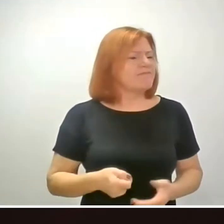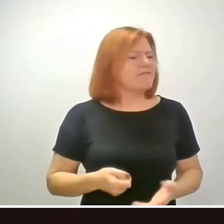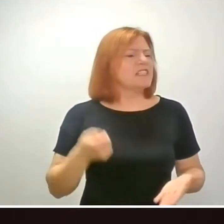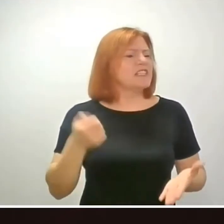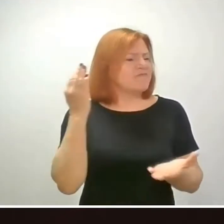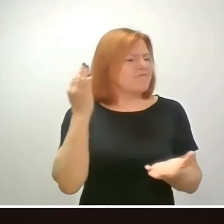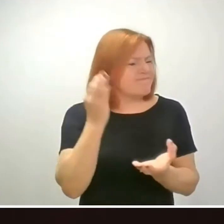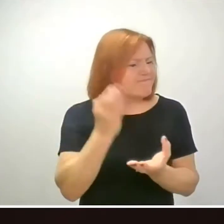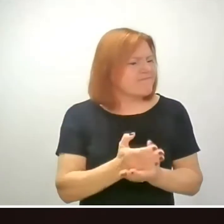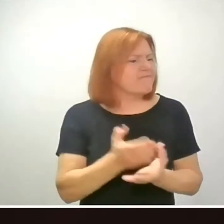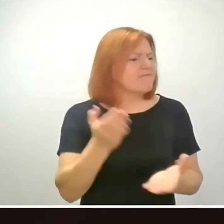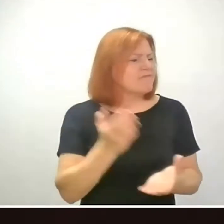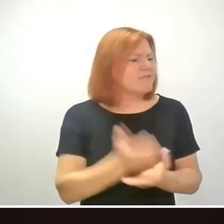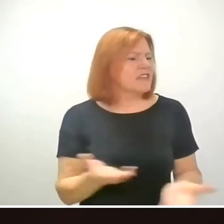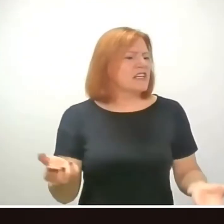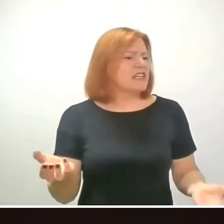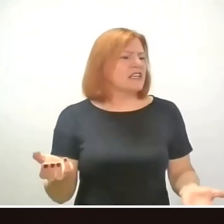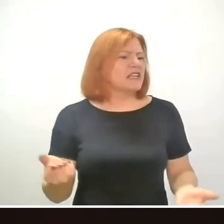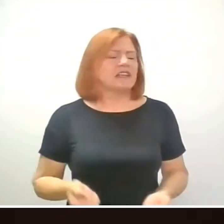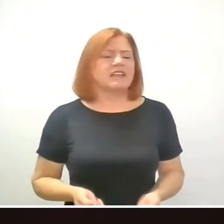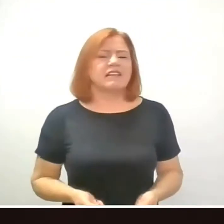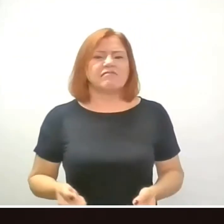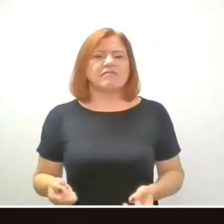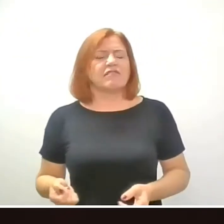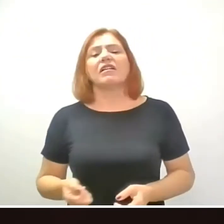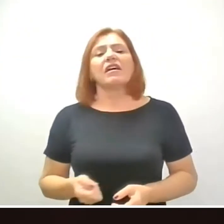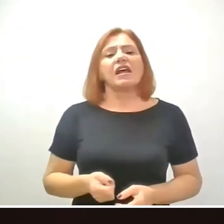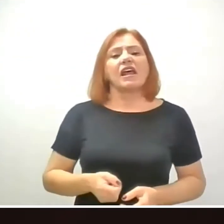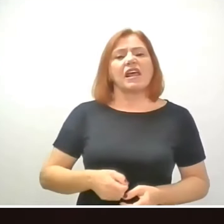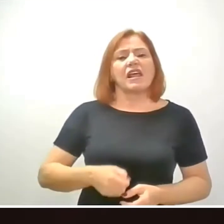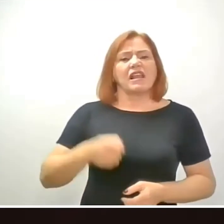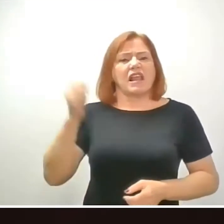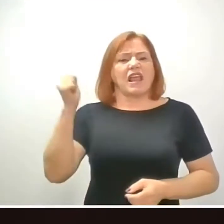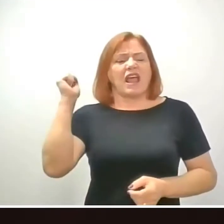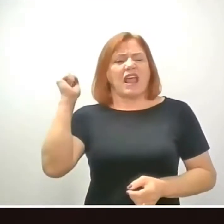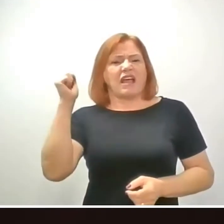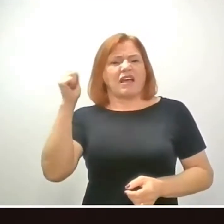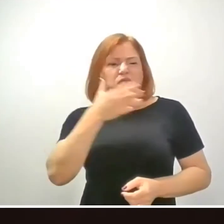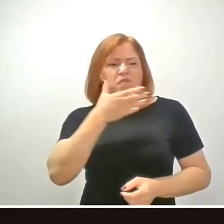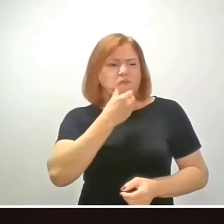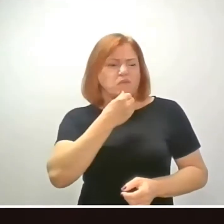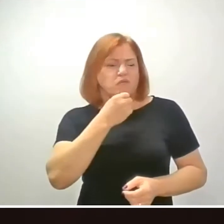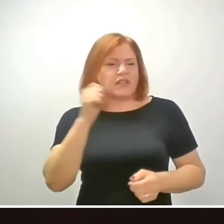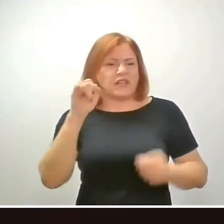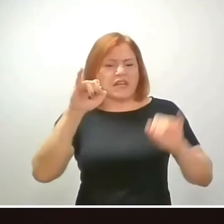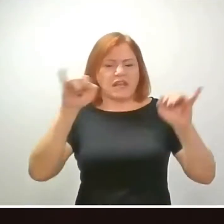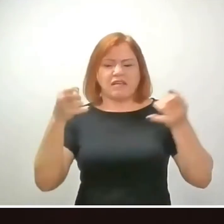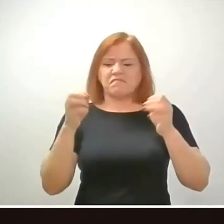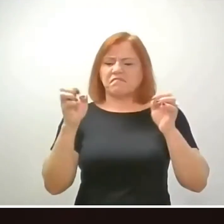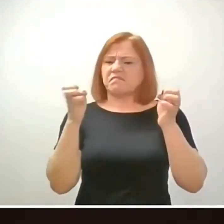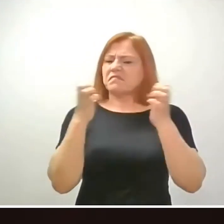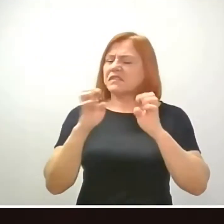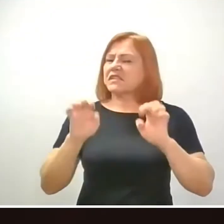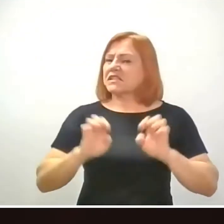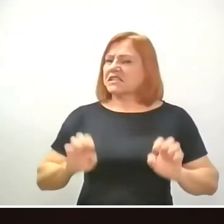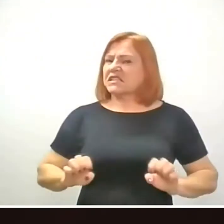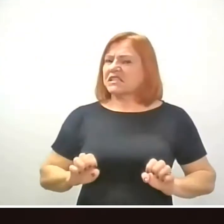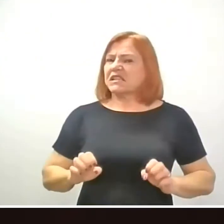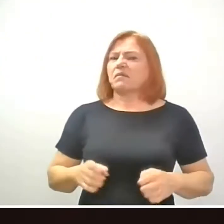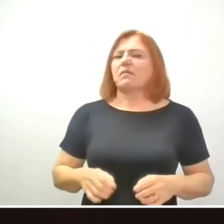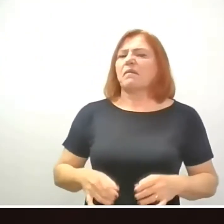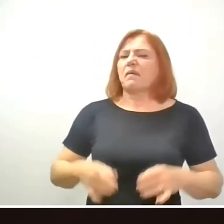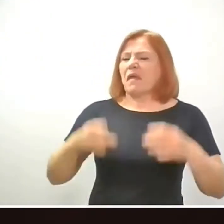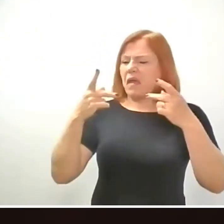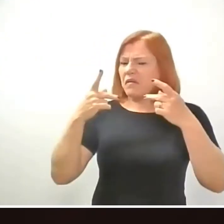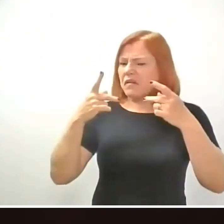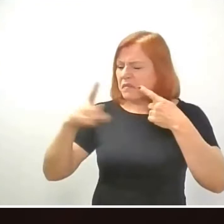que a si mesma se declara profetiza, não somente ensine, mas ainda